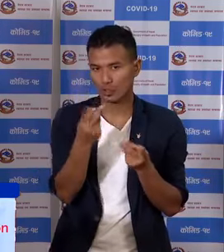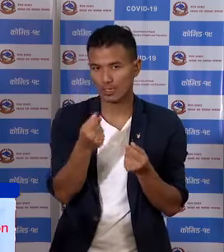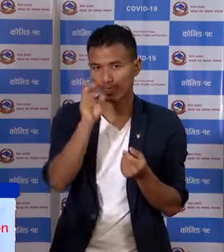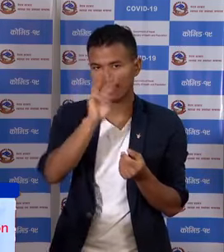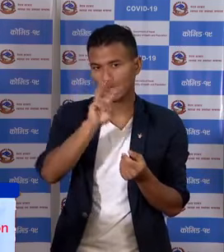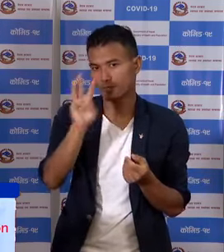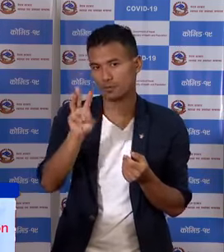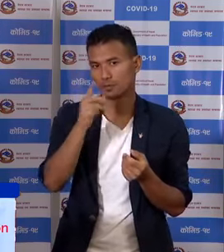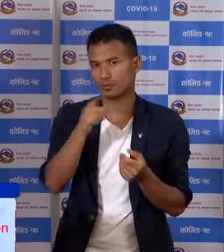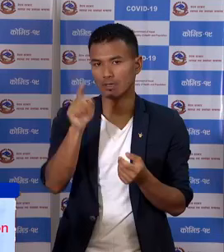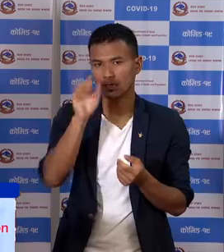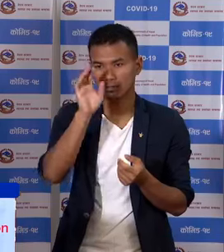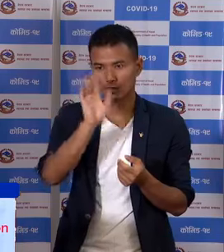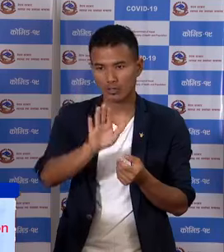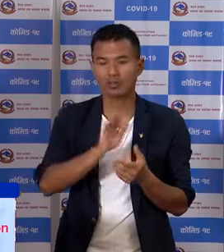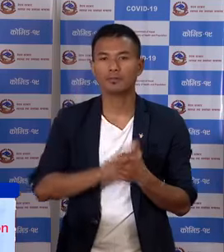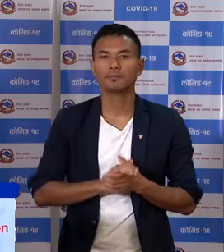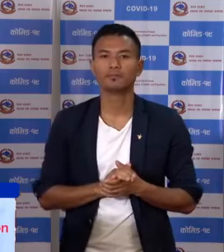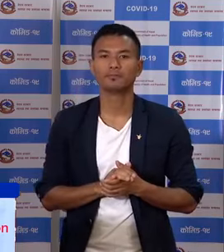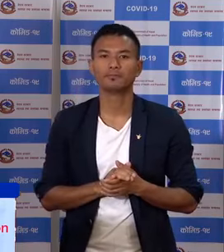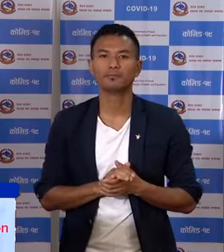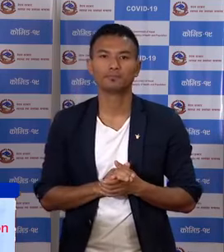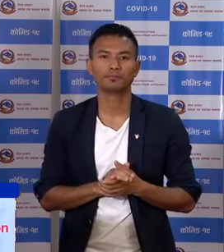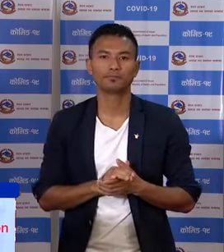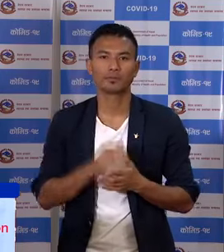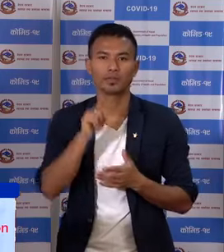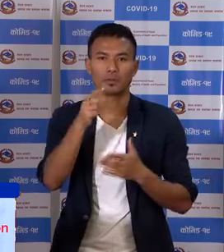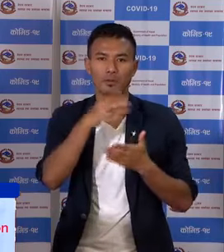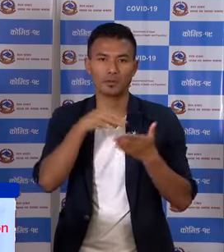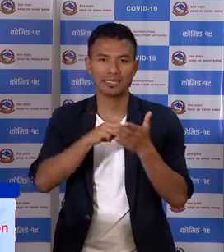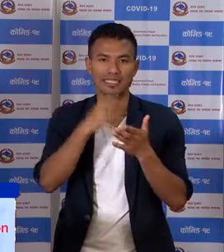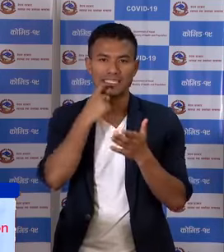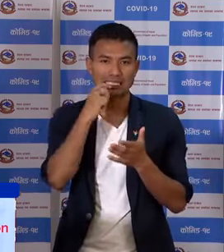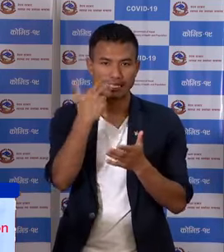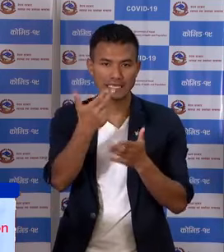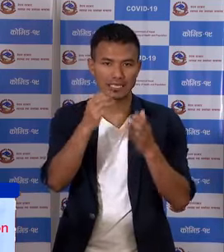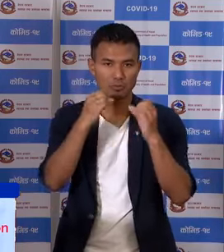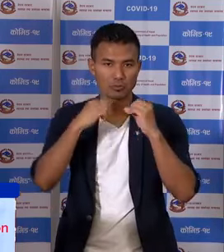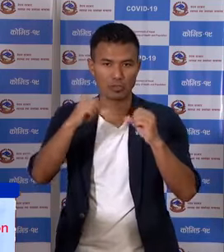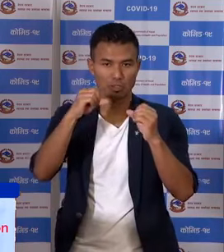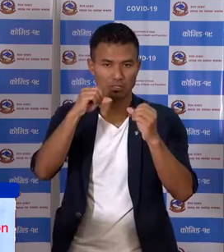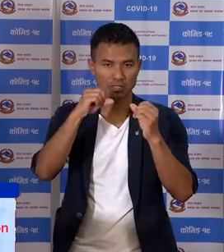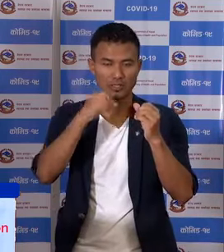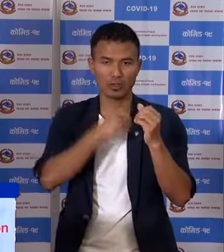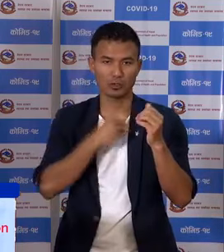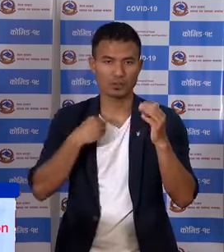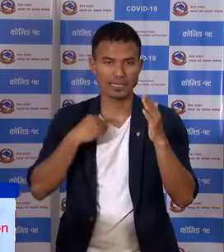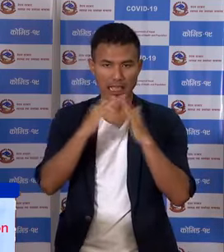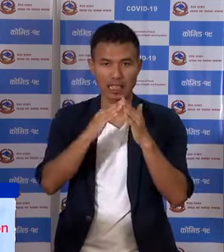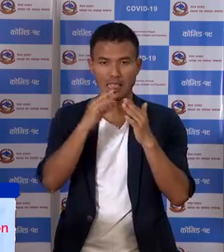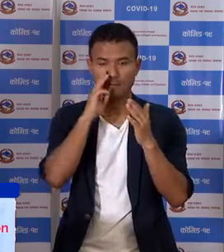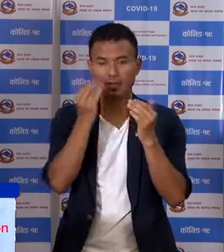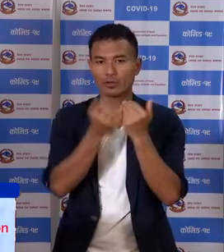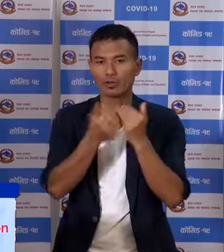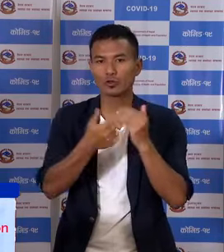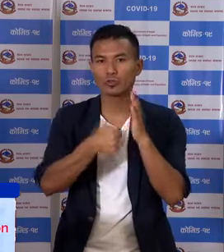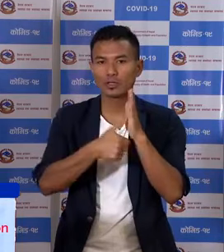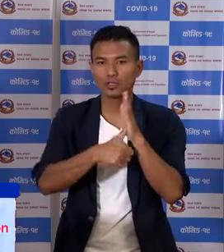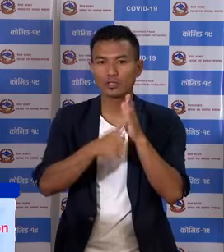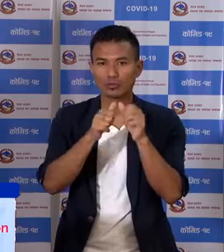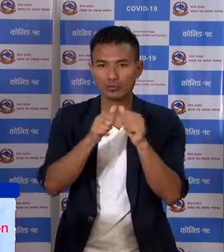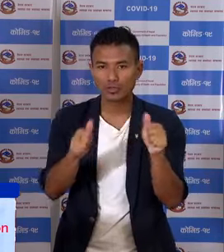त्यांतिस छौ। जस्मद्दे सेती अस्पताल को पर्योक्षालामा गरियेको